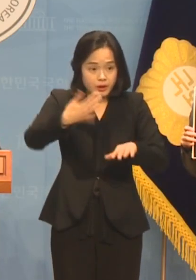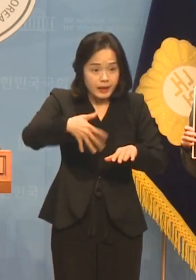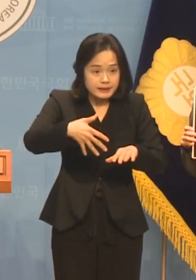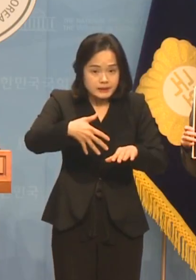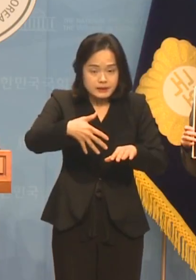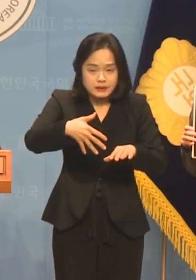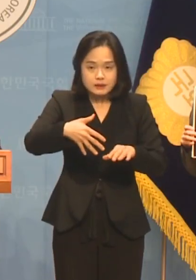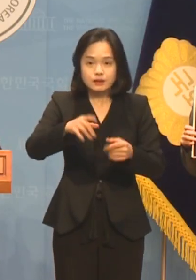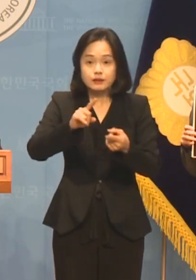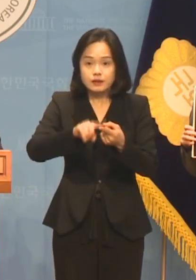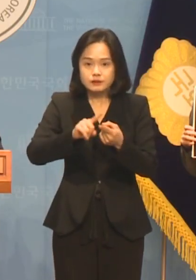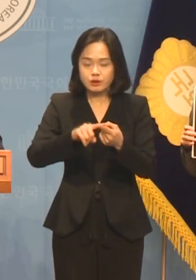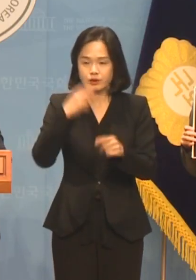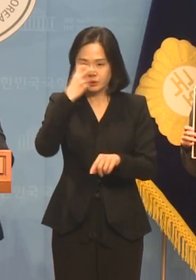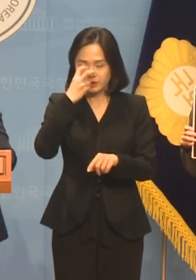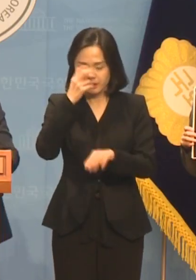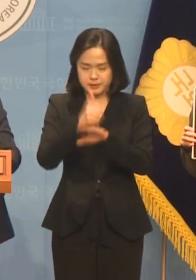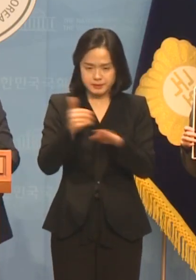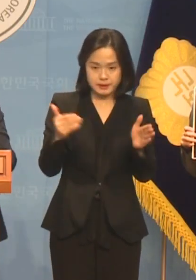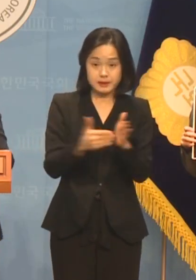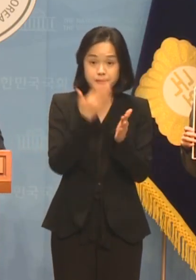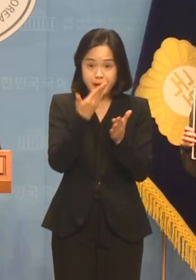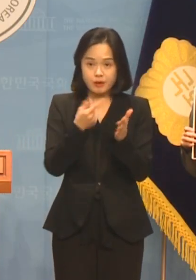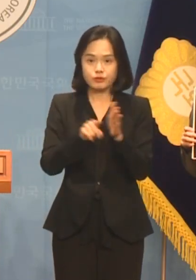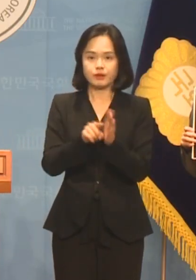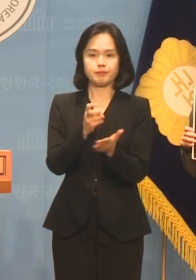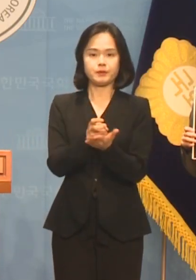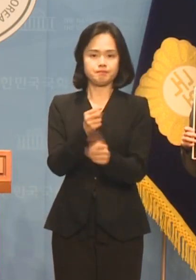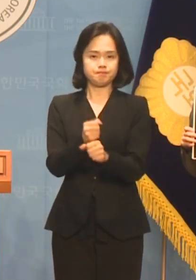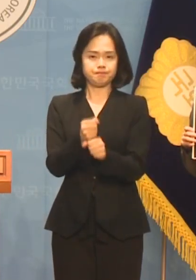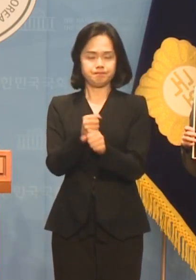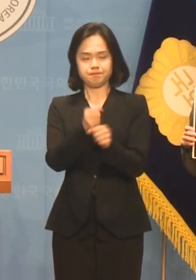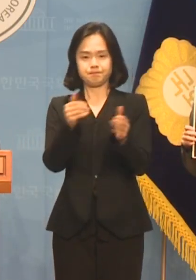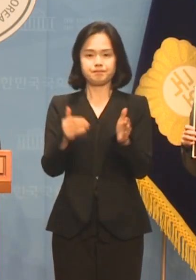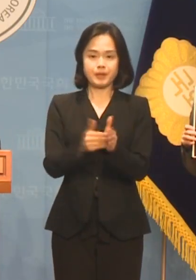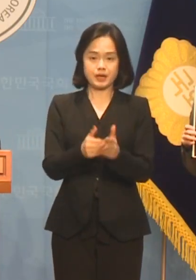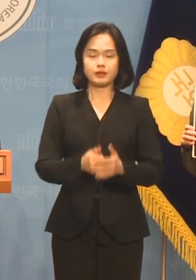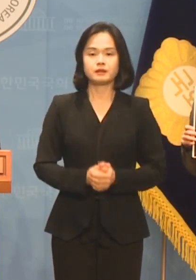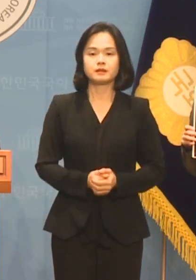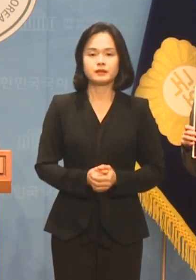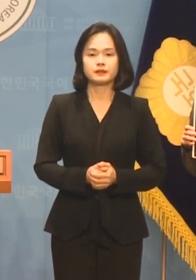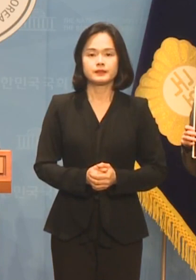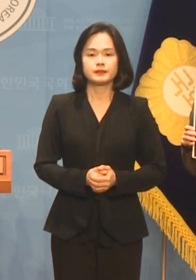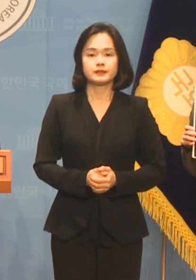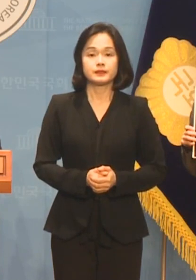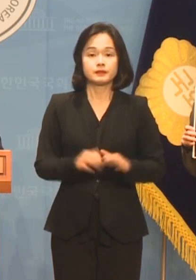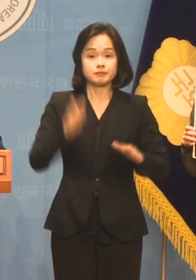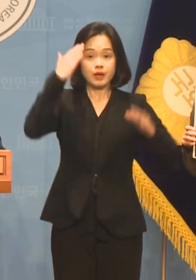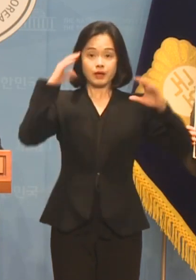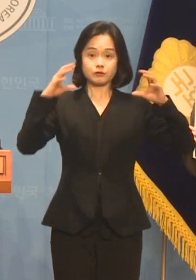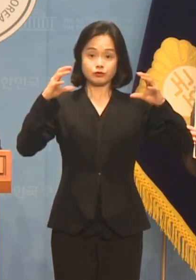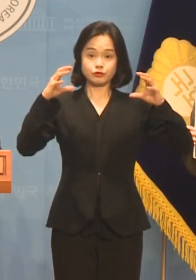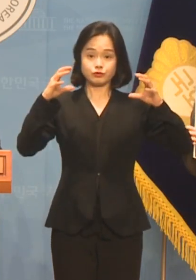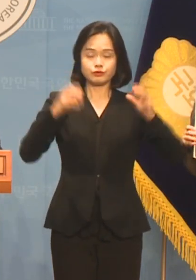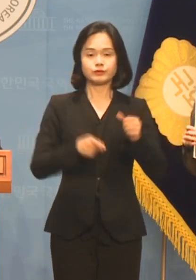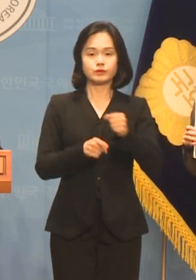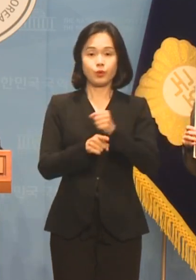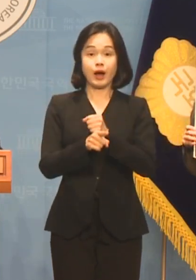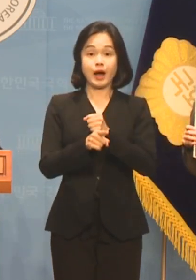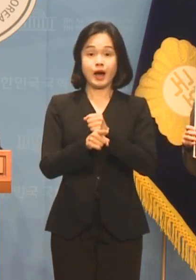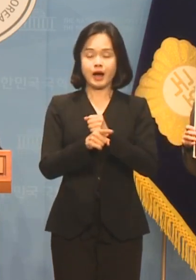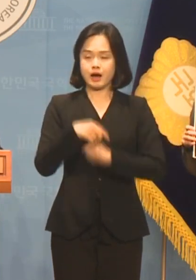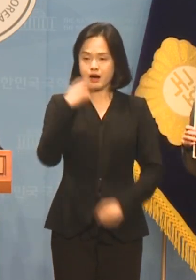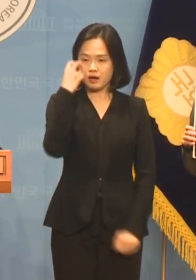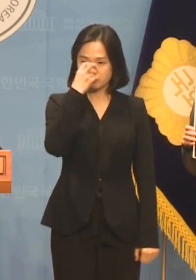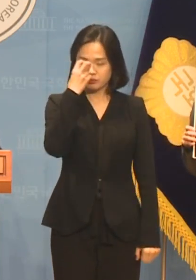과학적 수사 증거 수집 방법들이 충분히 발달했고 DNA도 연구 보존하게 되어 있음에도